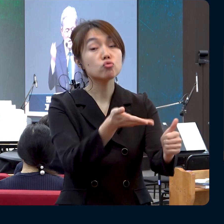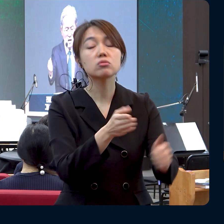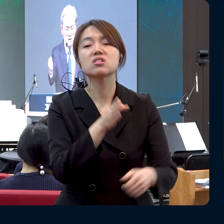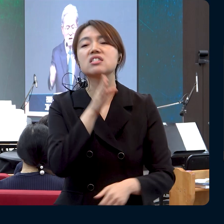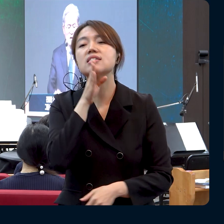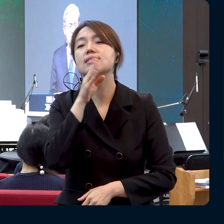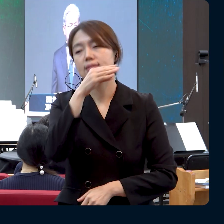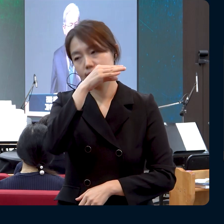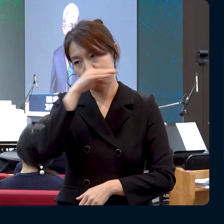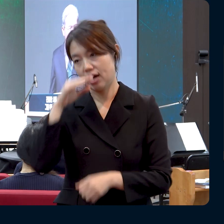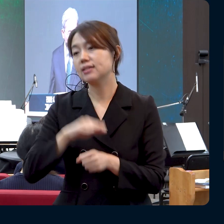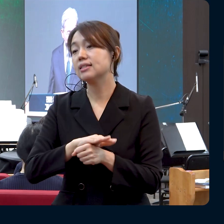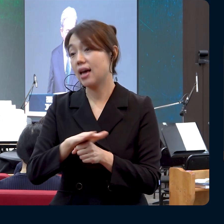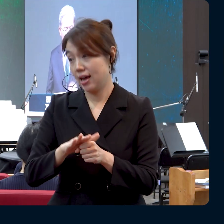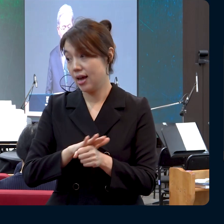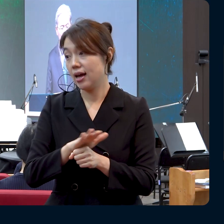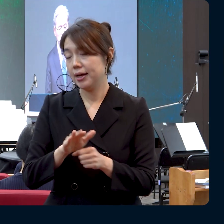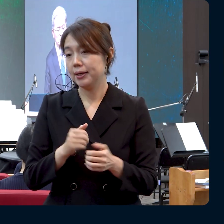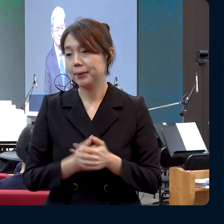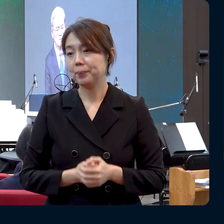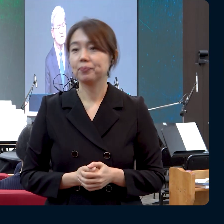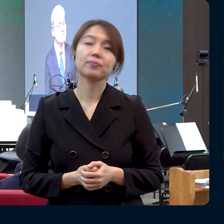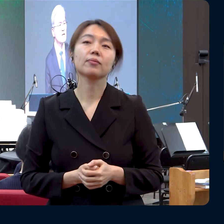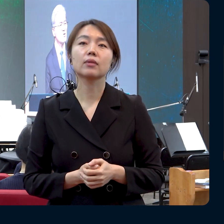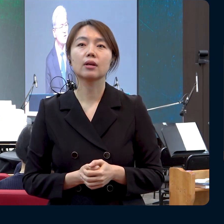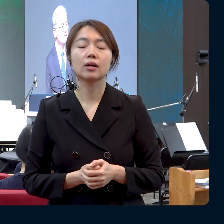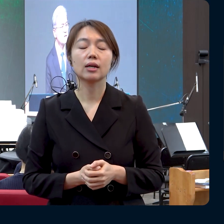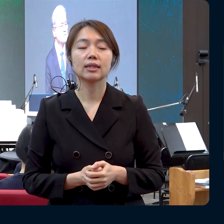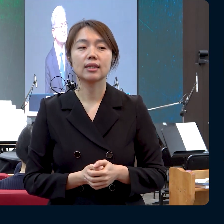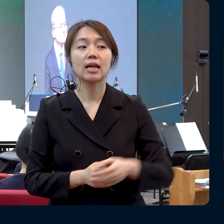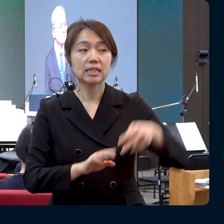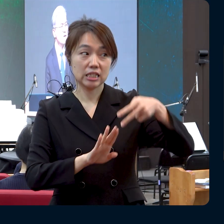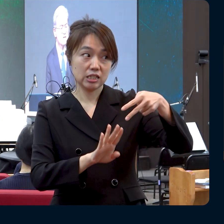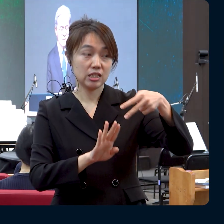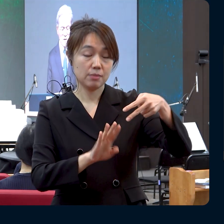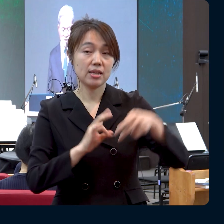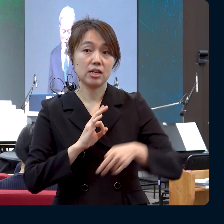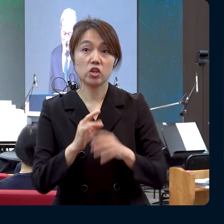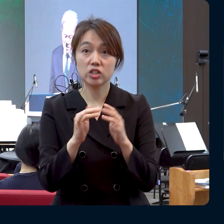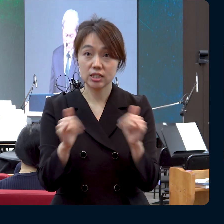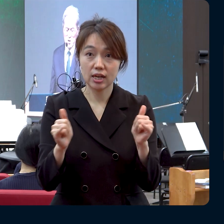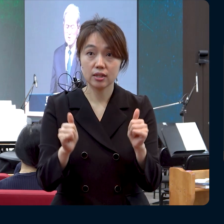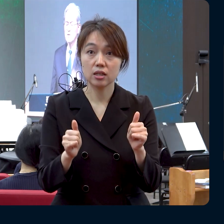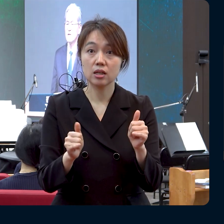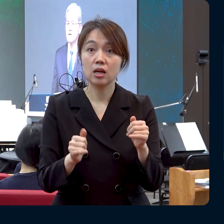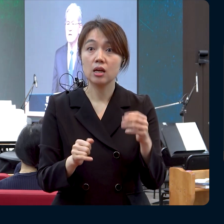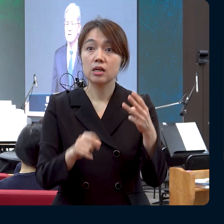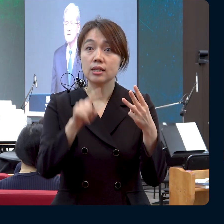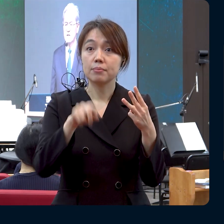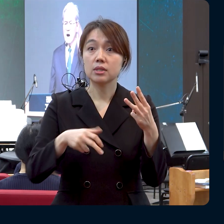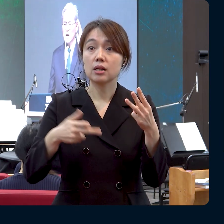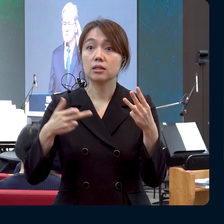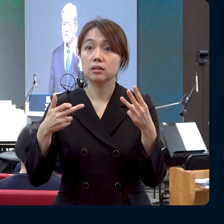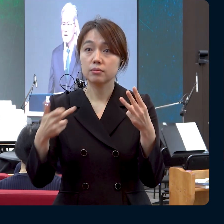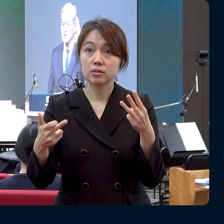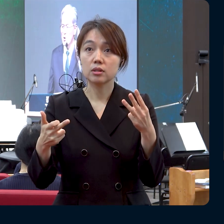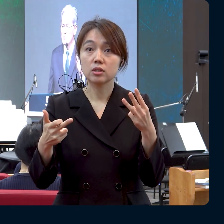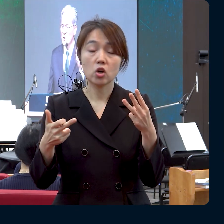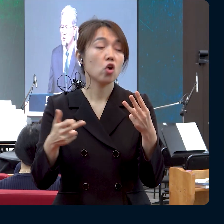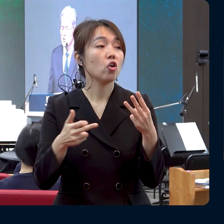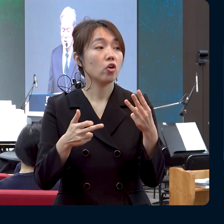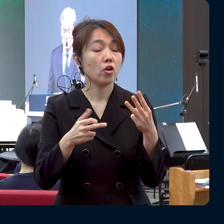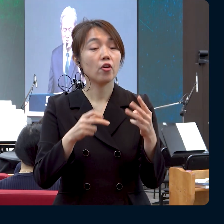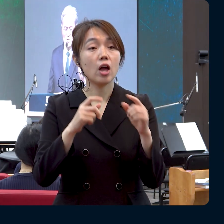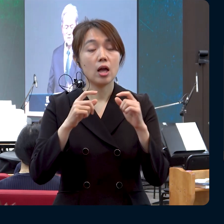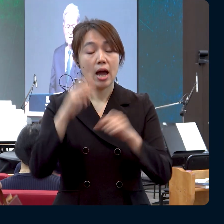진짜 사랑이다. 바로 그래서 스바냐 선지자는 스바냐 3장 17절, 그 하나님의 사랑을